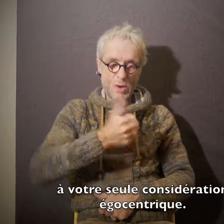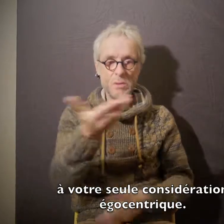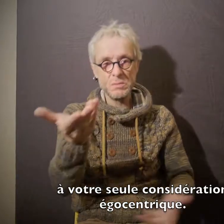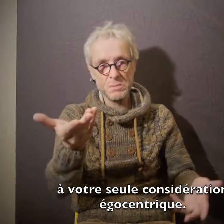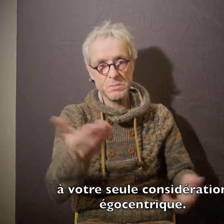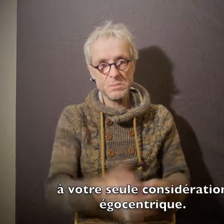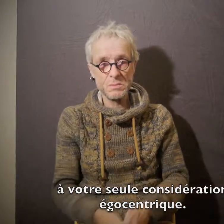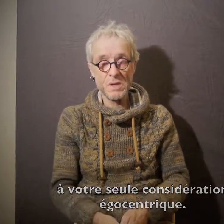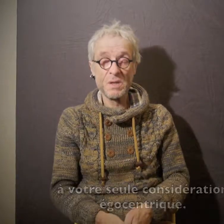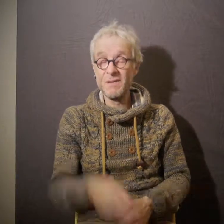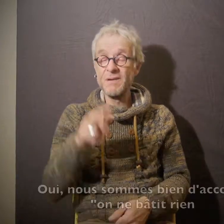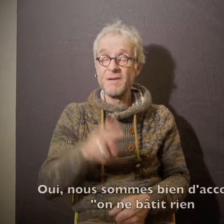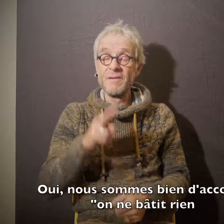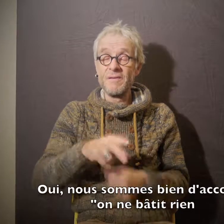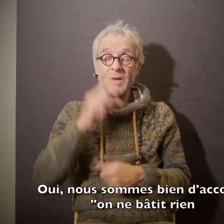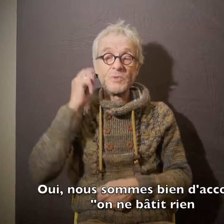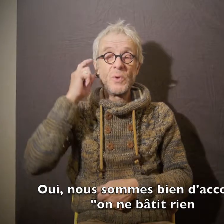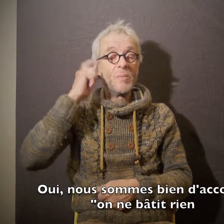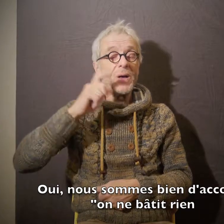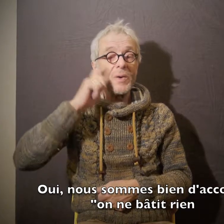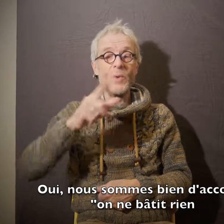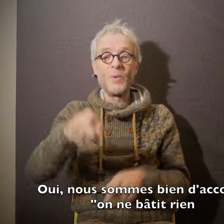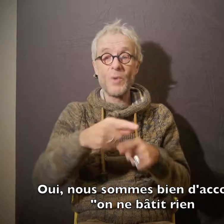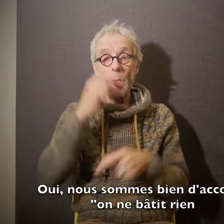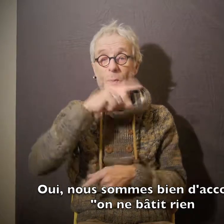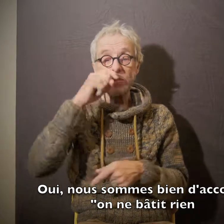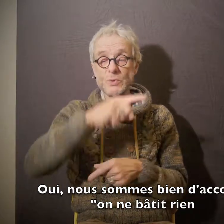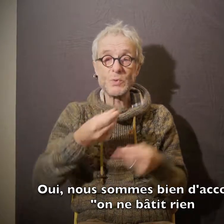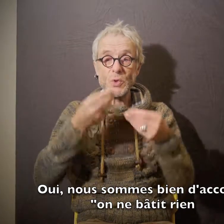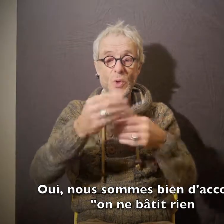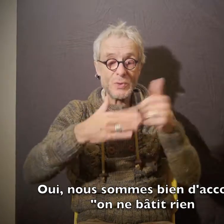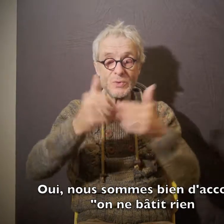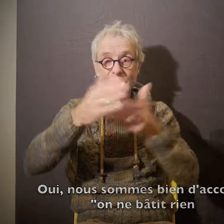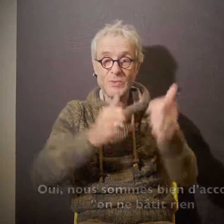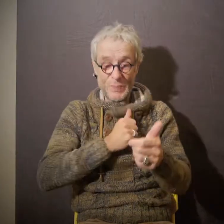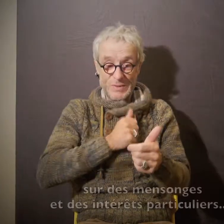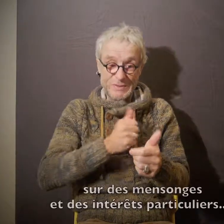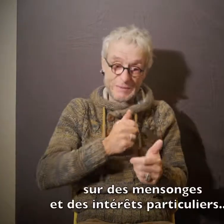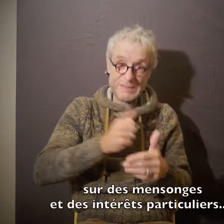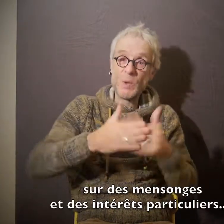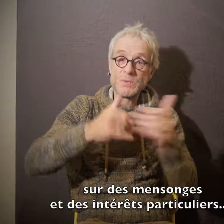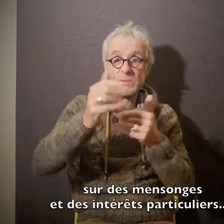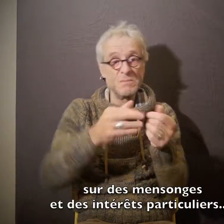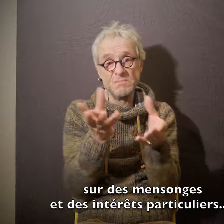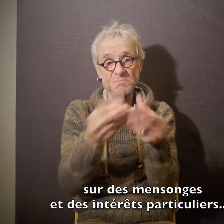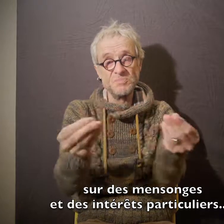Oui, nous sommes bien d'accord. On ne bâtit rien sur des mensonges et des intérêts particuliers.